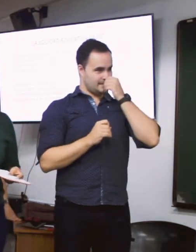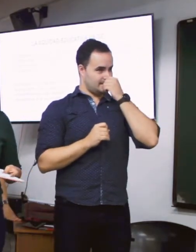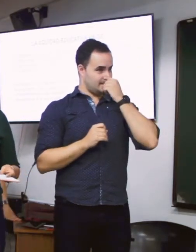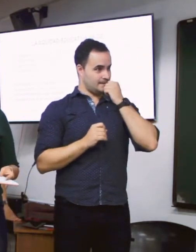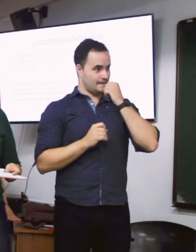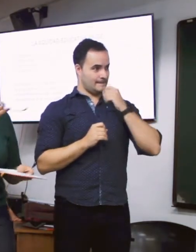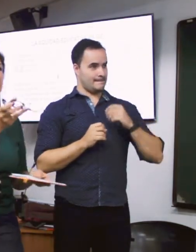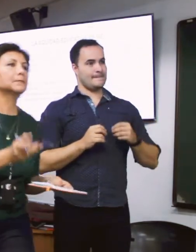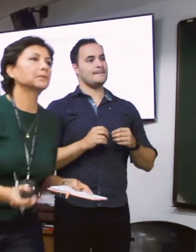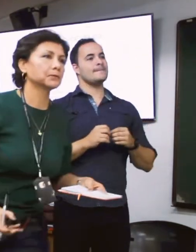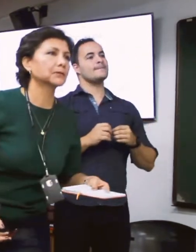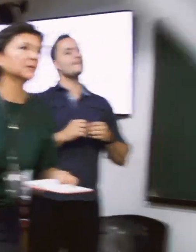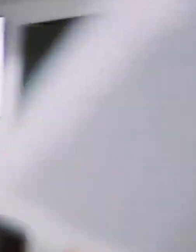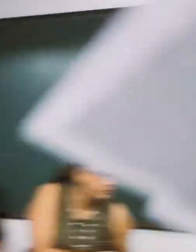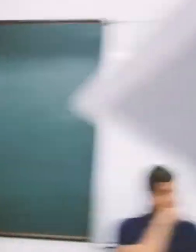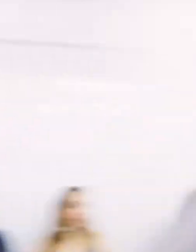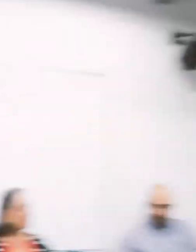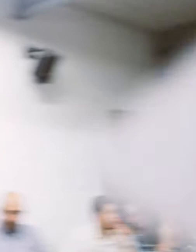¿Sí? ¿Vivi?